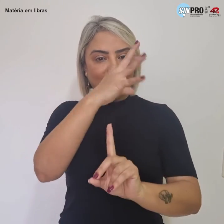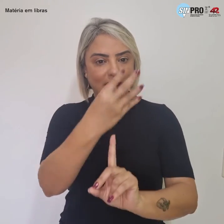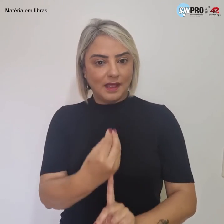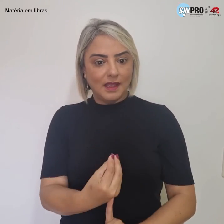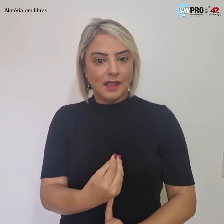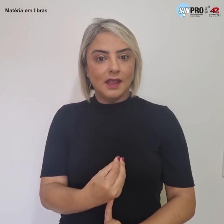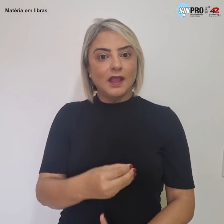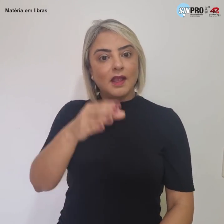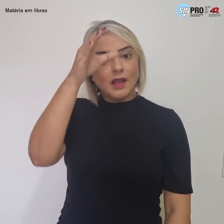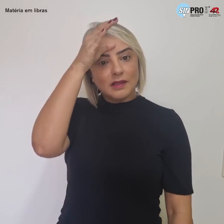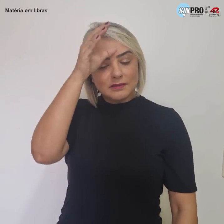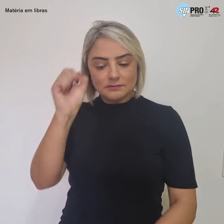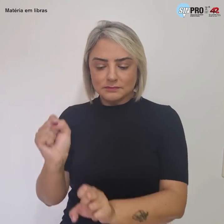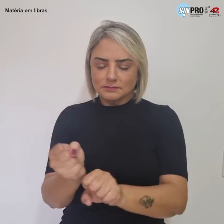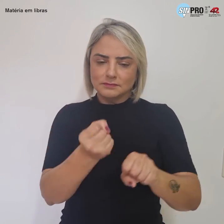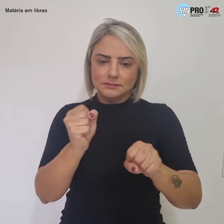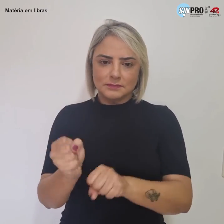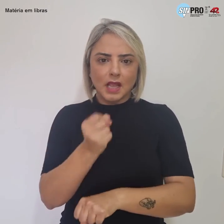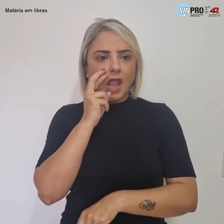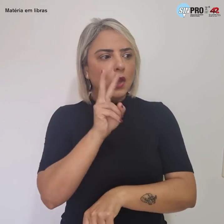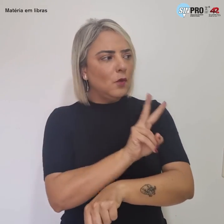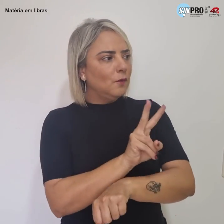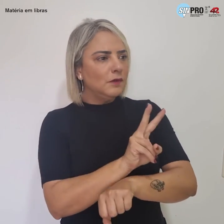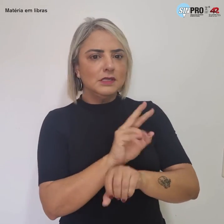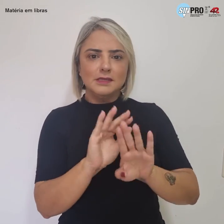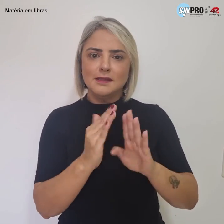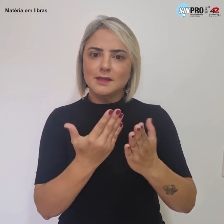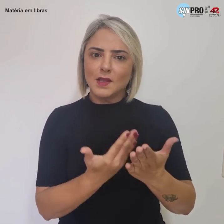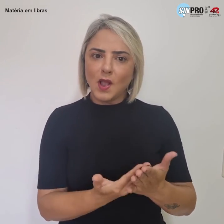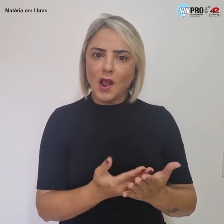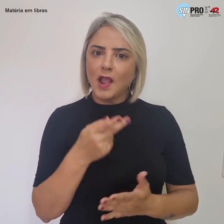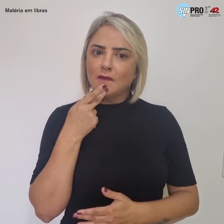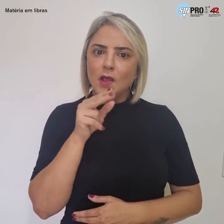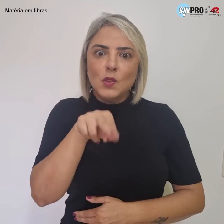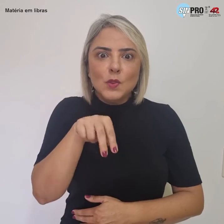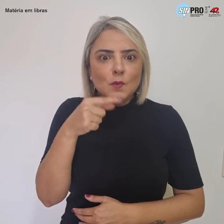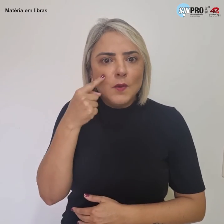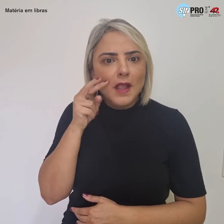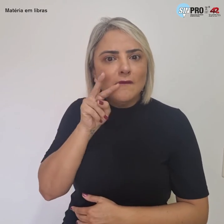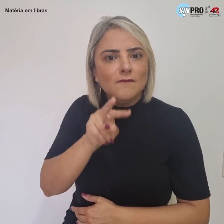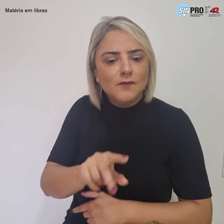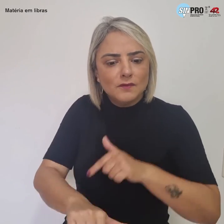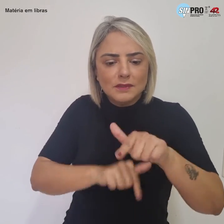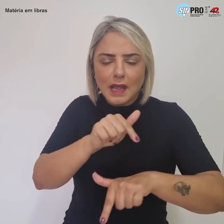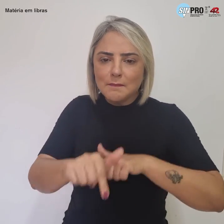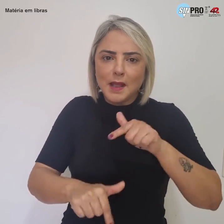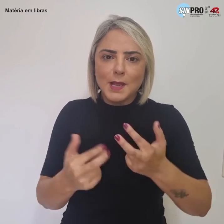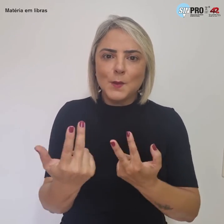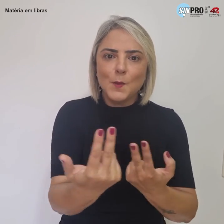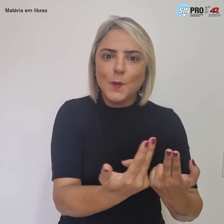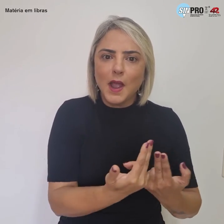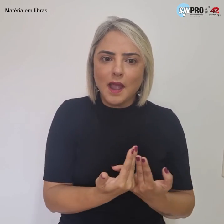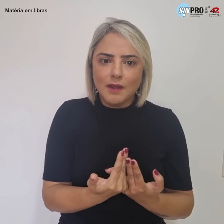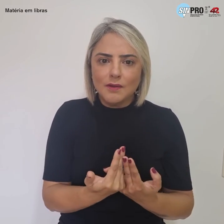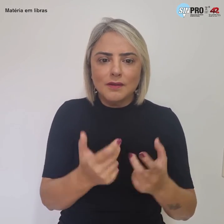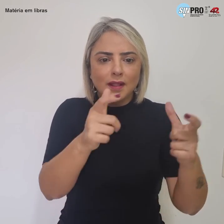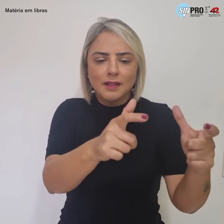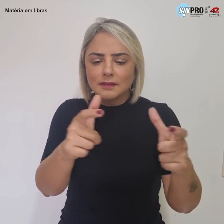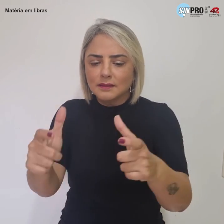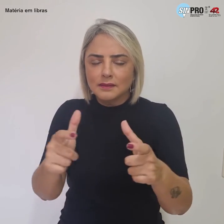os tios da limpeza e o vigia da escola, que disse nunca ter visto um trabalho desses ocupando espaços